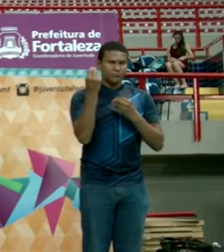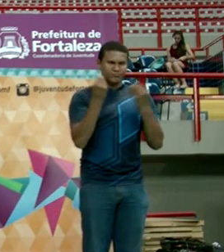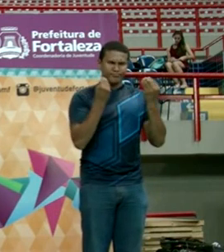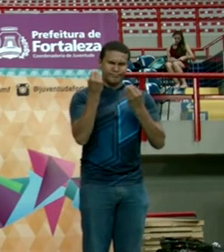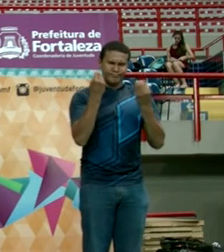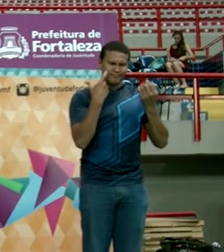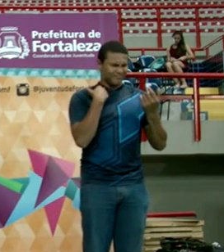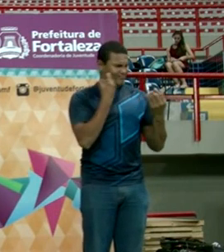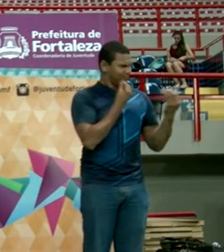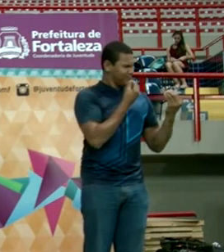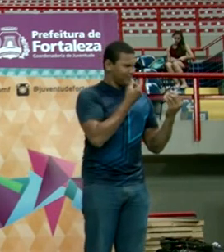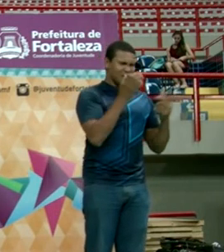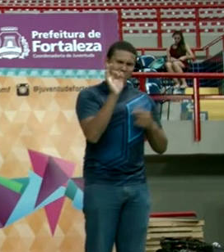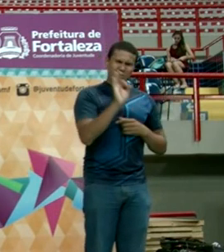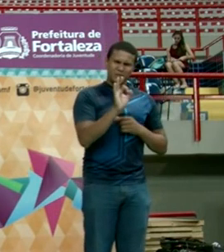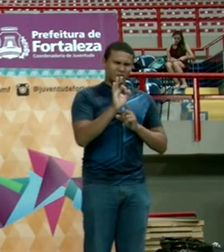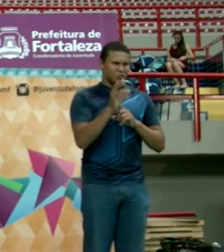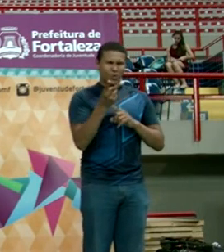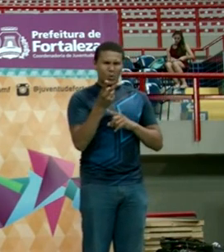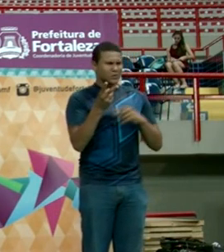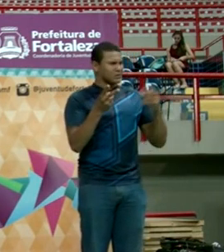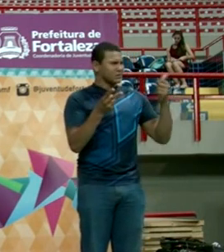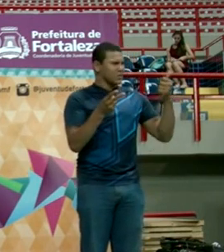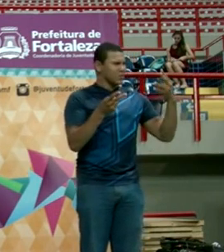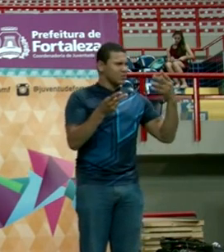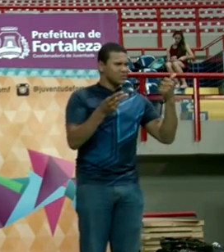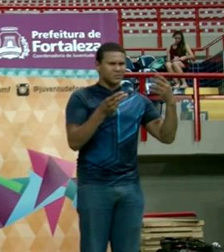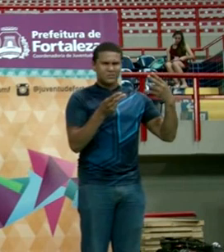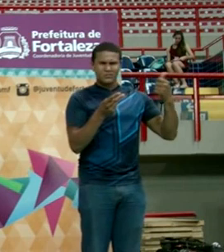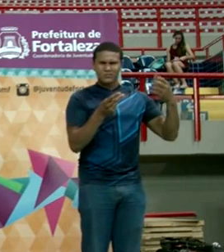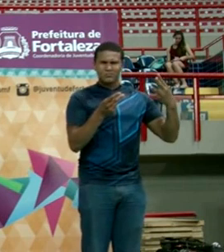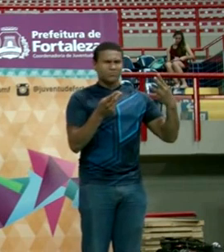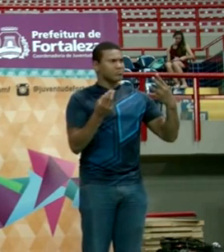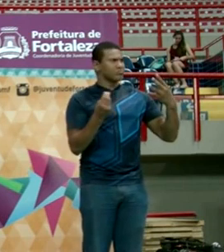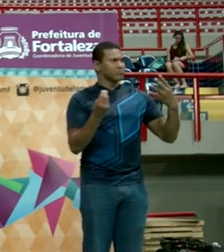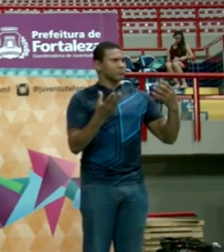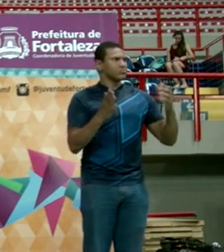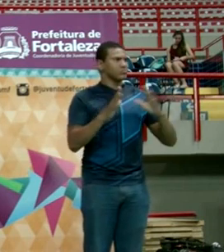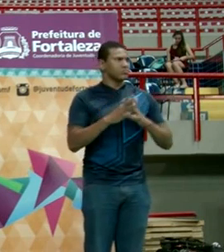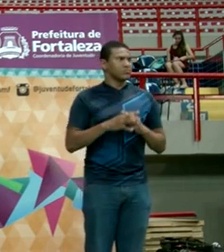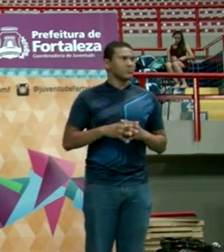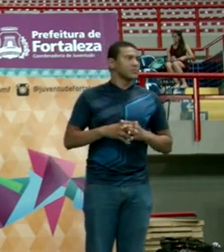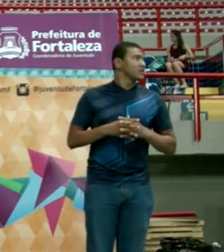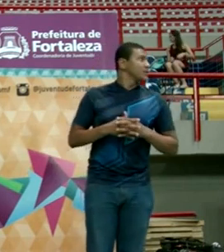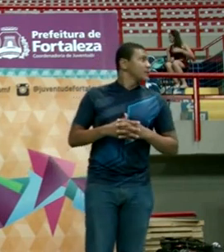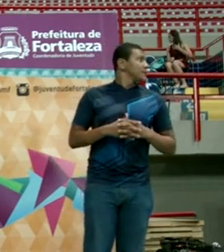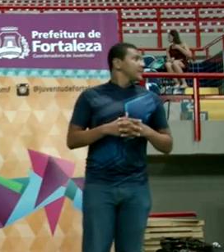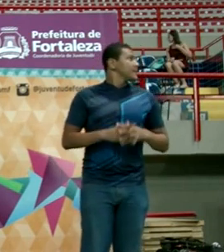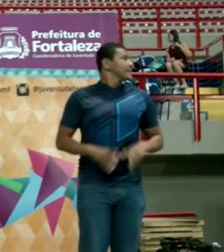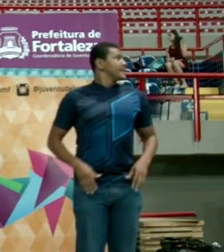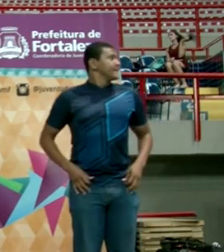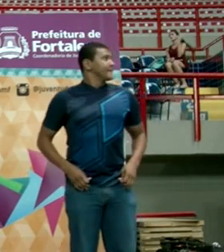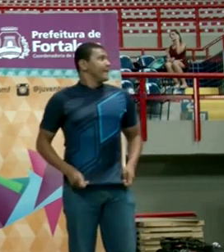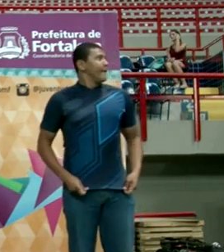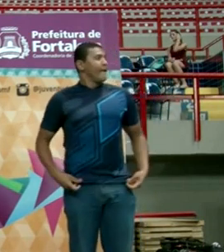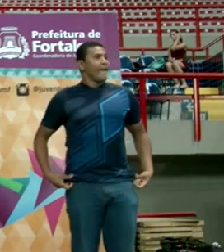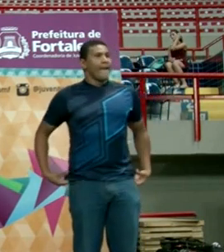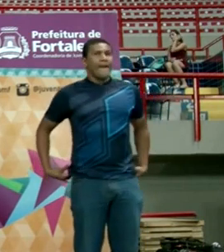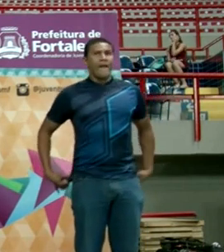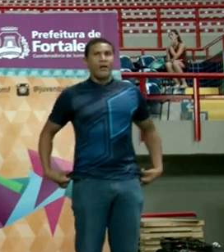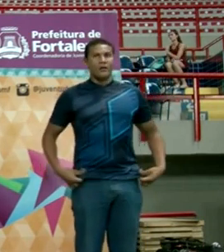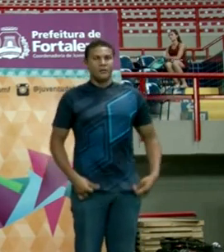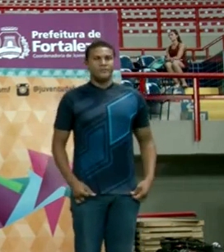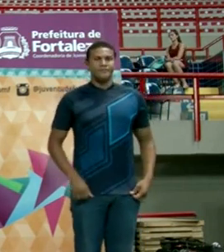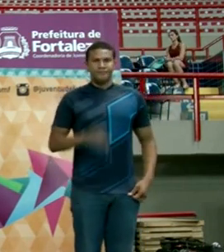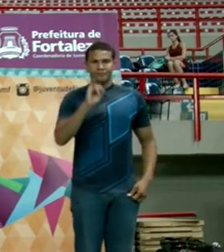calculo quanto é a porcentagem de 2 sobre 14. Então a gente vai ver como é que a gente trabalha essa porcentagem. Bom, se